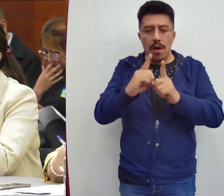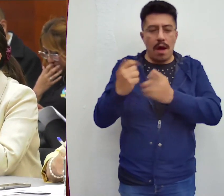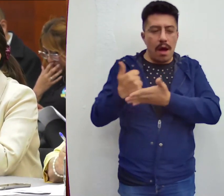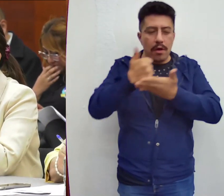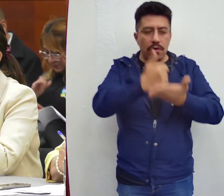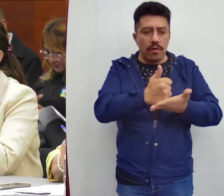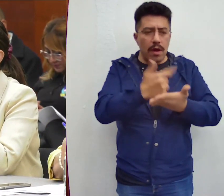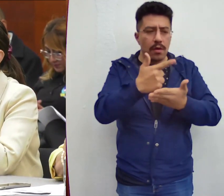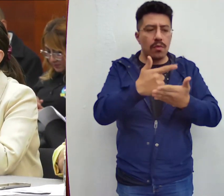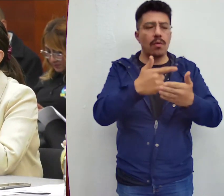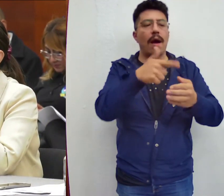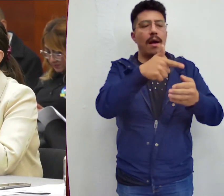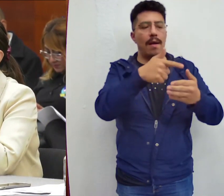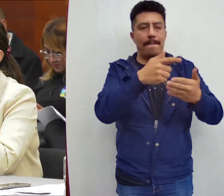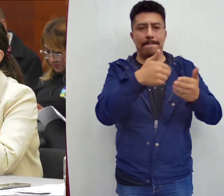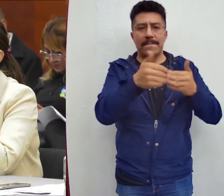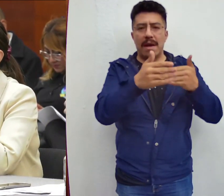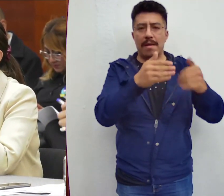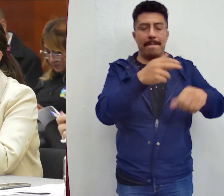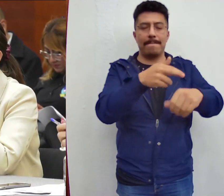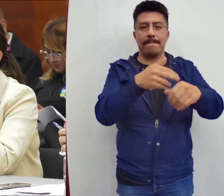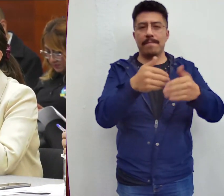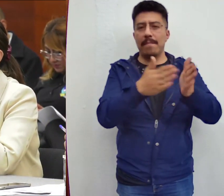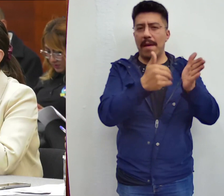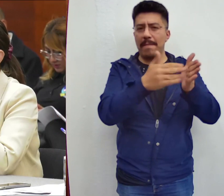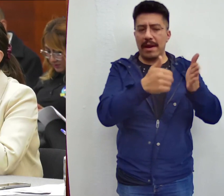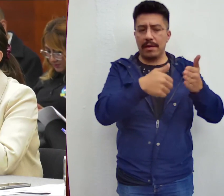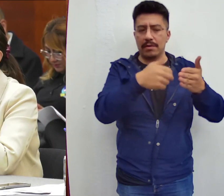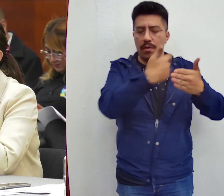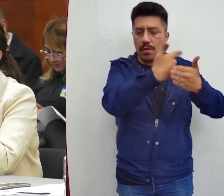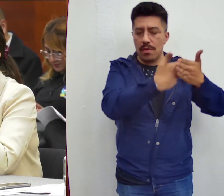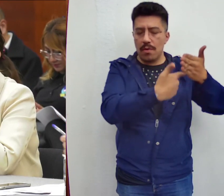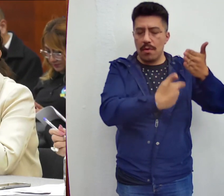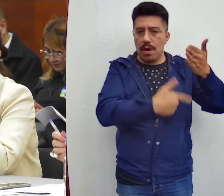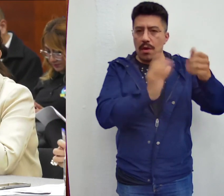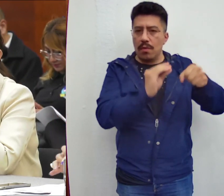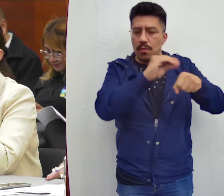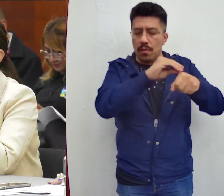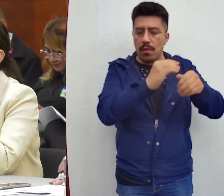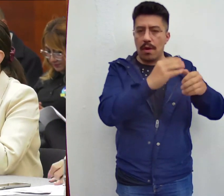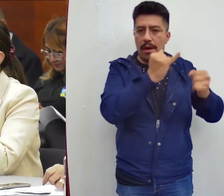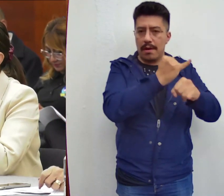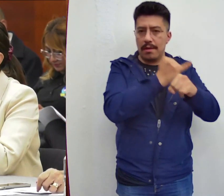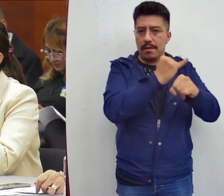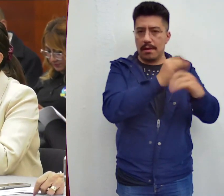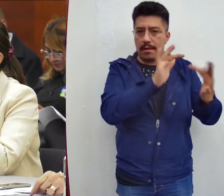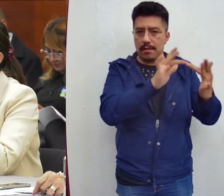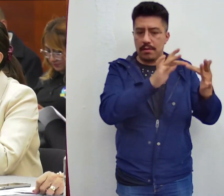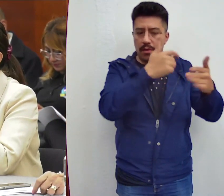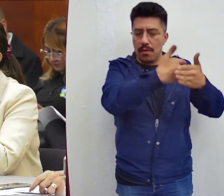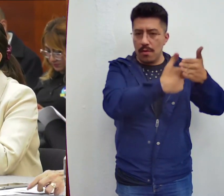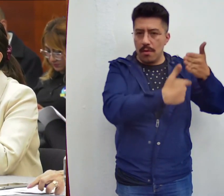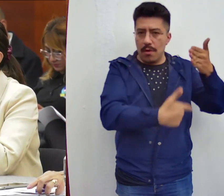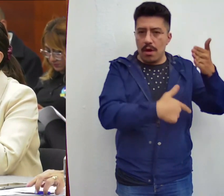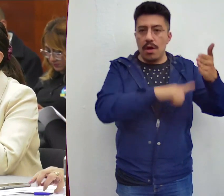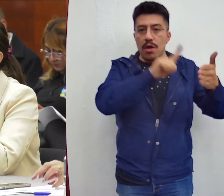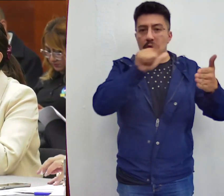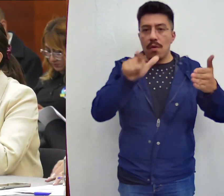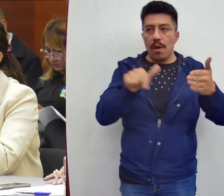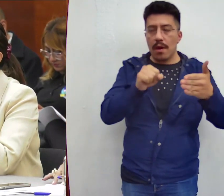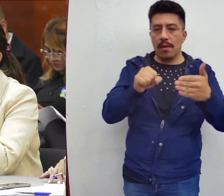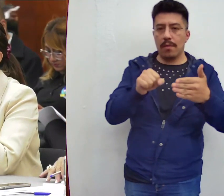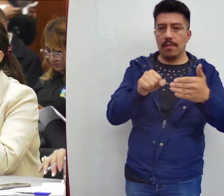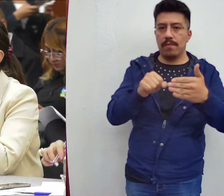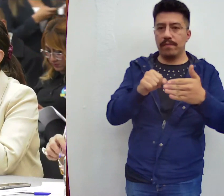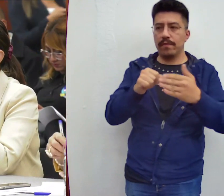de documentos y de manera personal llenar los datos, posteriormente acudir a